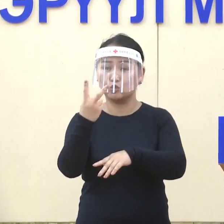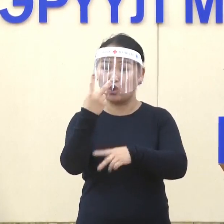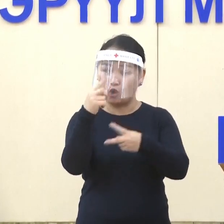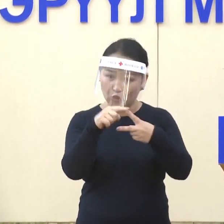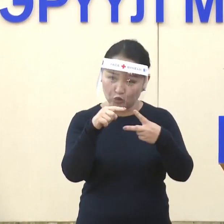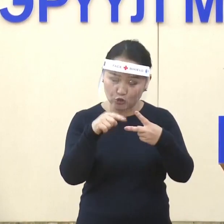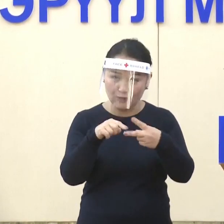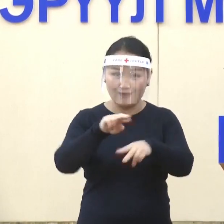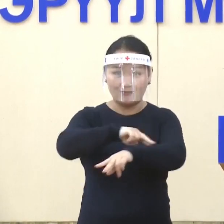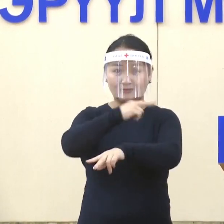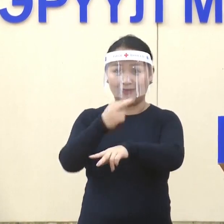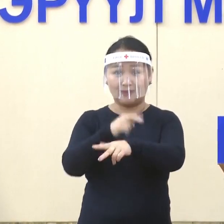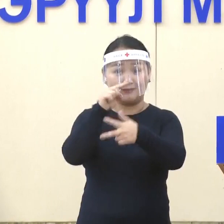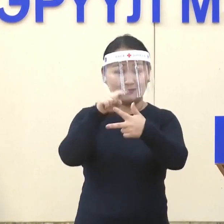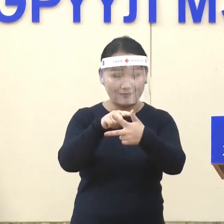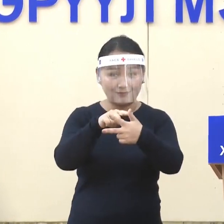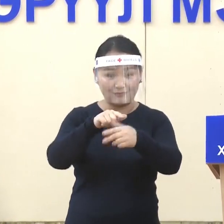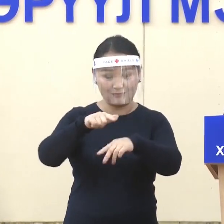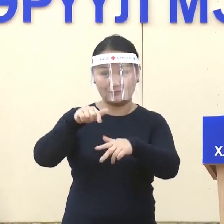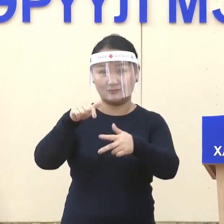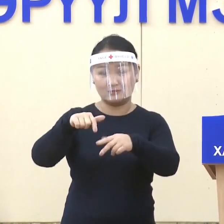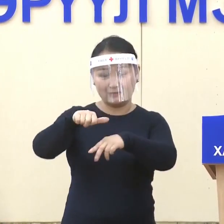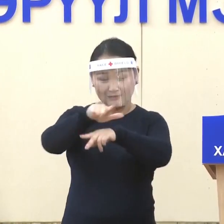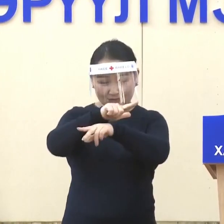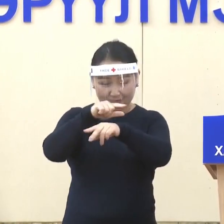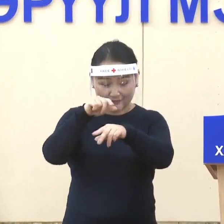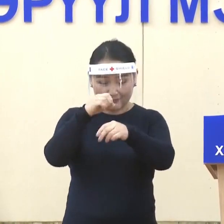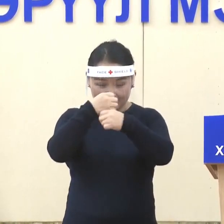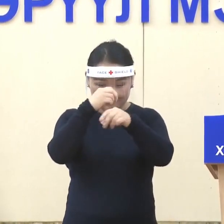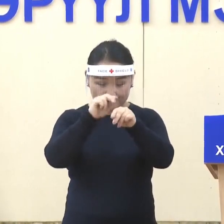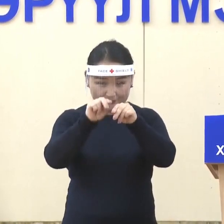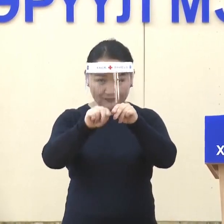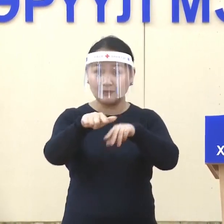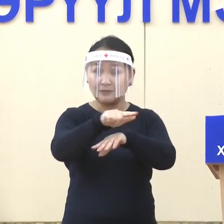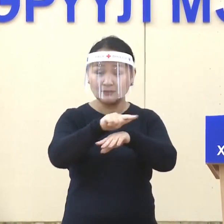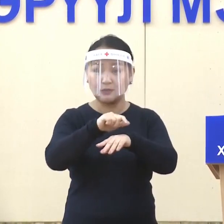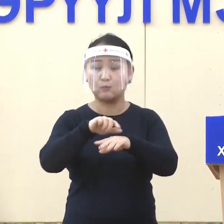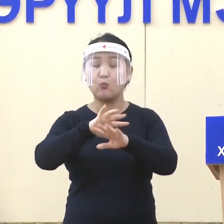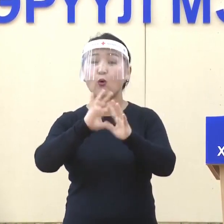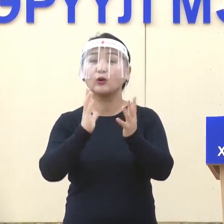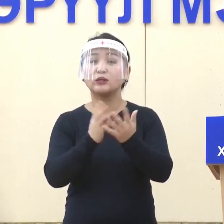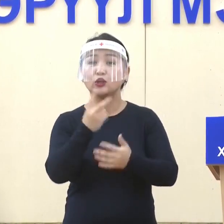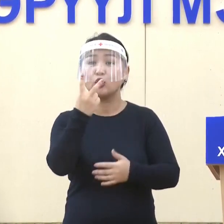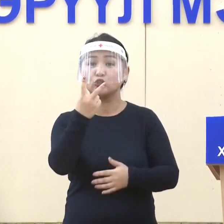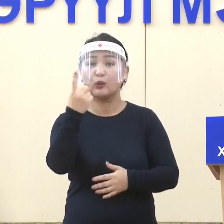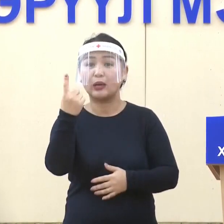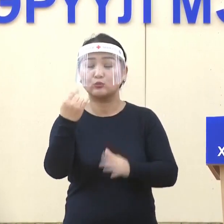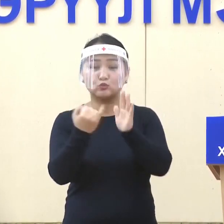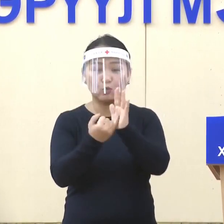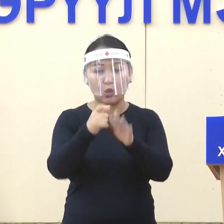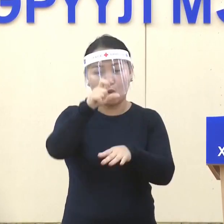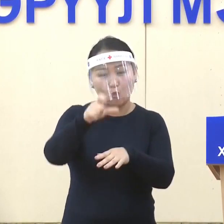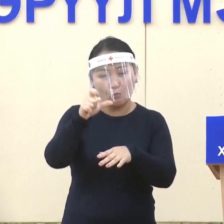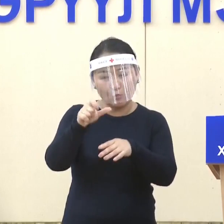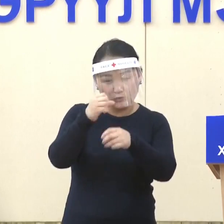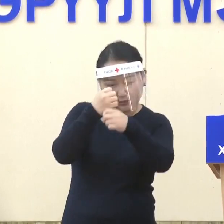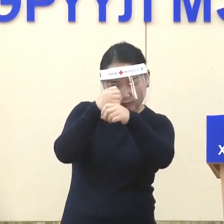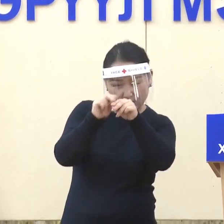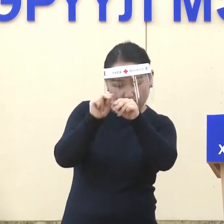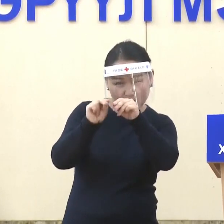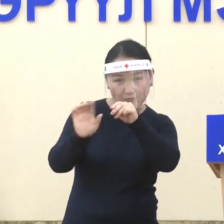лаборатори Дархан-Уул аймгийн салбар лабораторид нийтдээ 216 хүний сорьцонд шинжилгээ